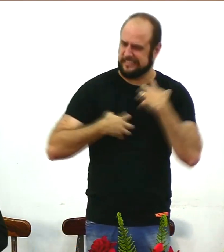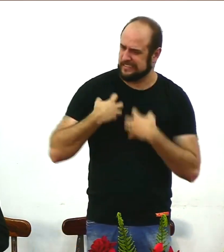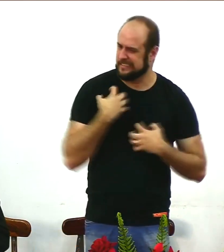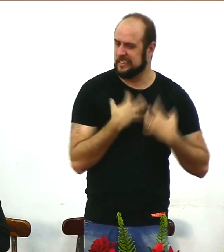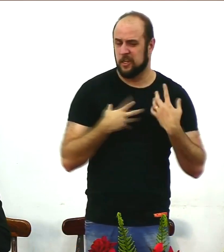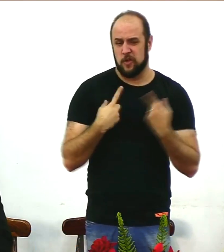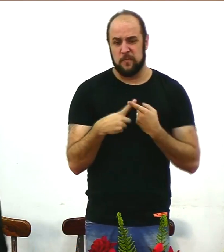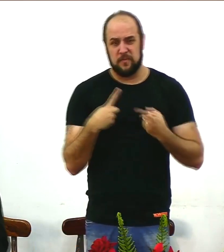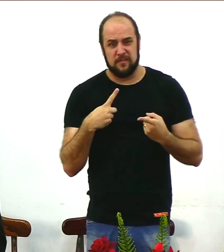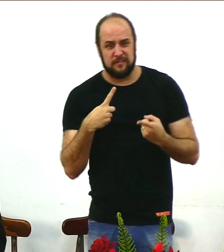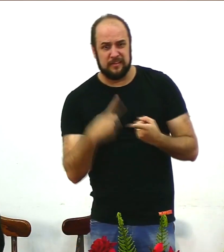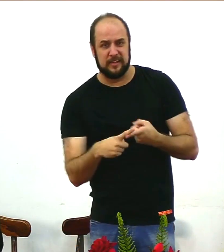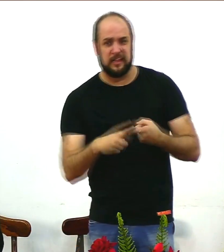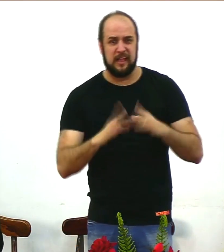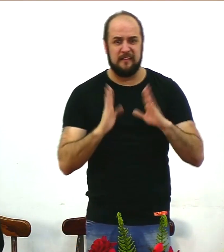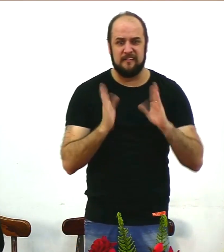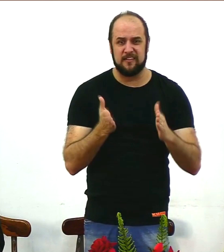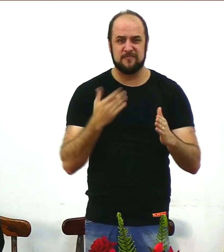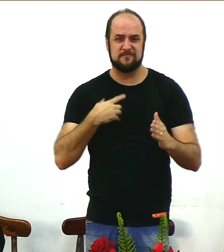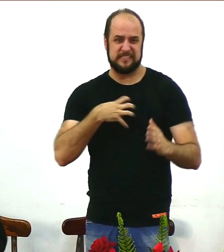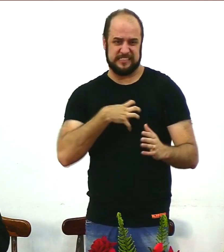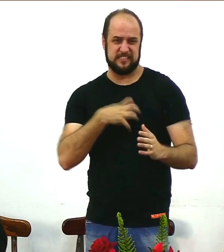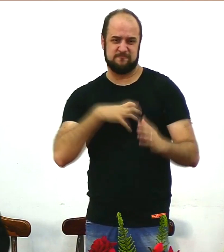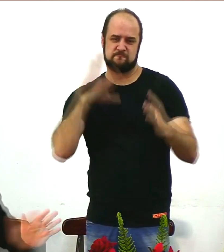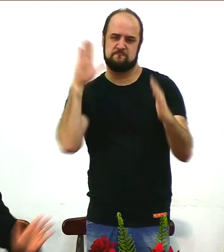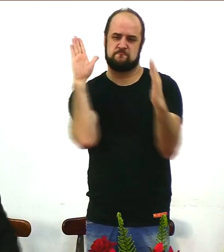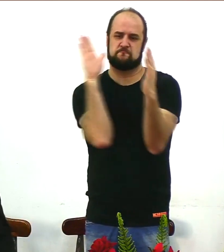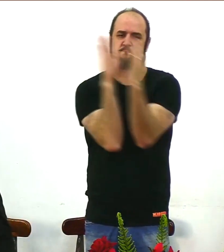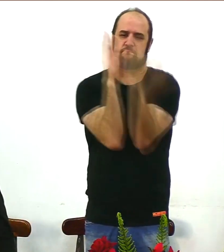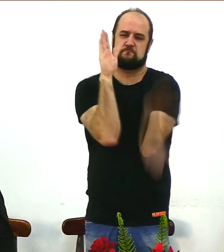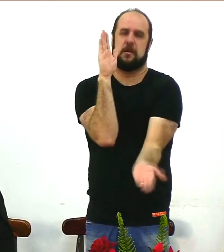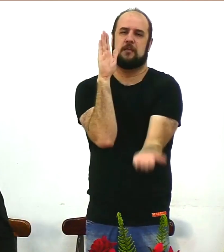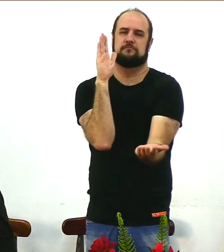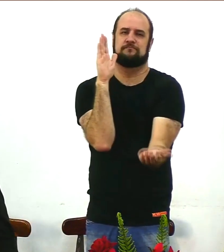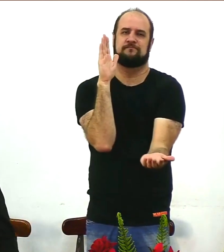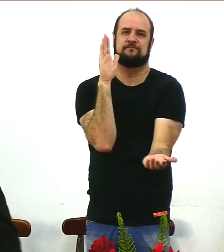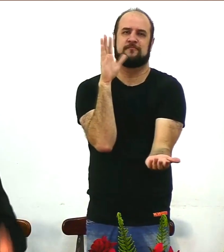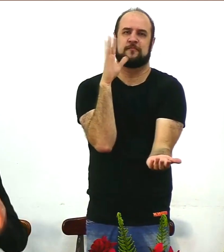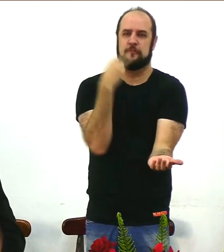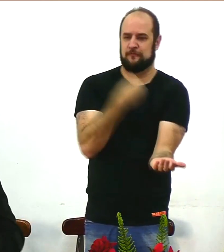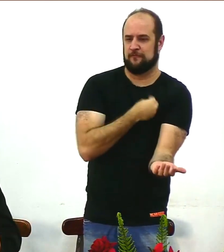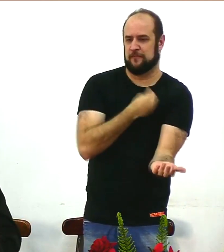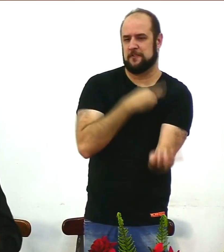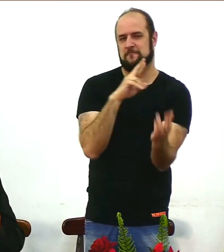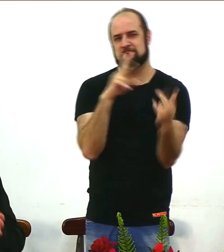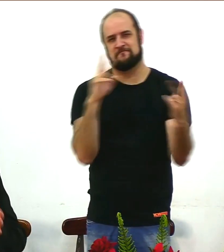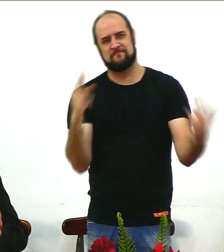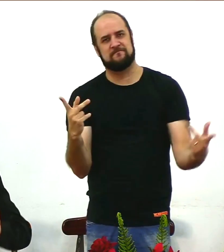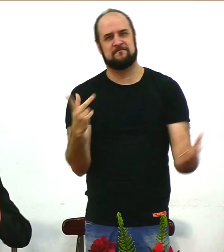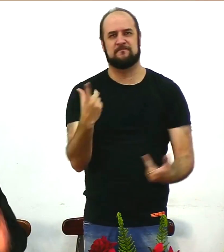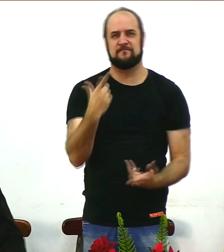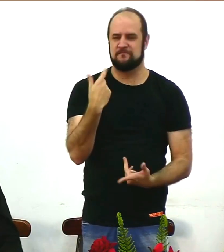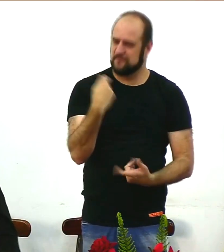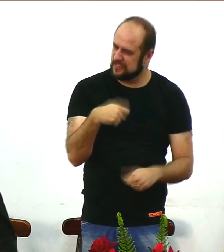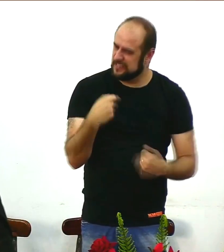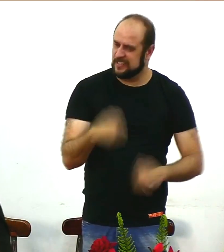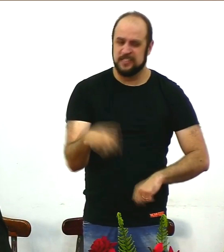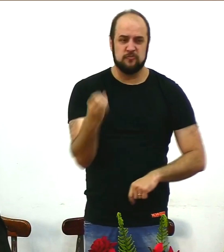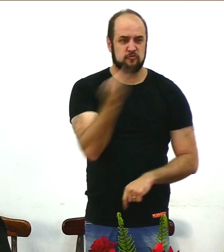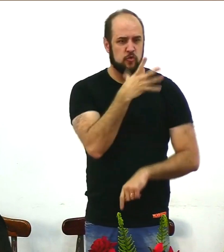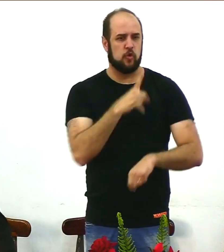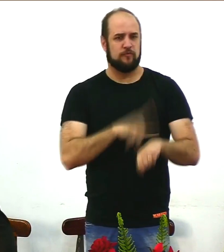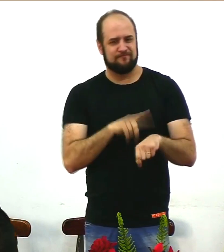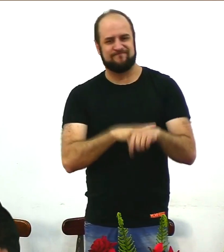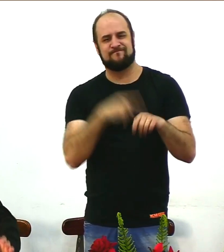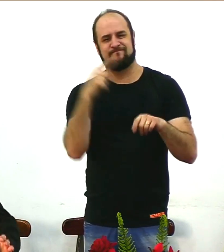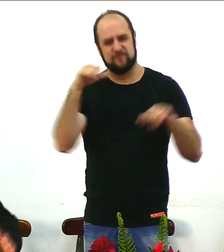julgamos também, às vezes ficamos tão incomodados. Quando estamos sob